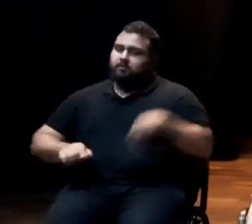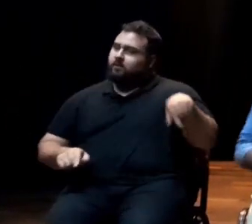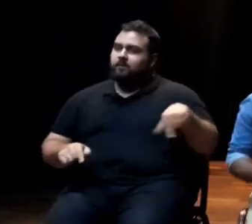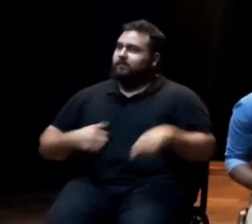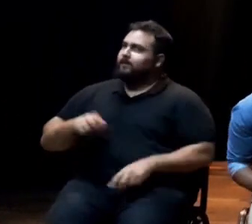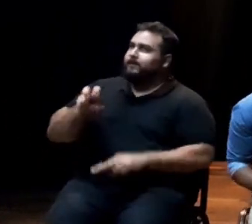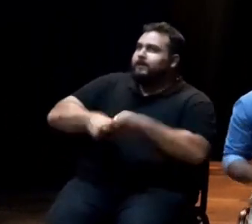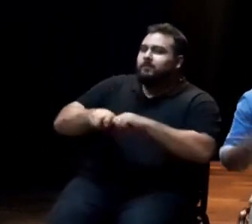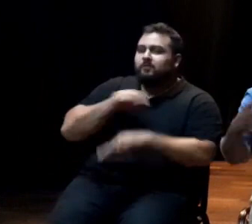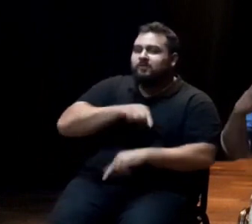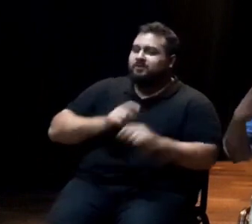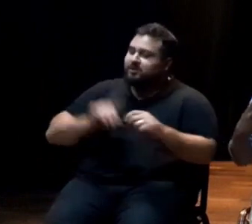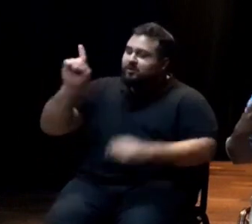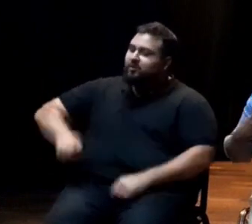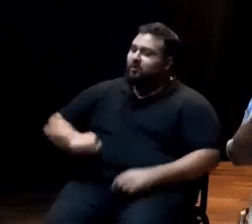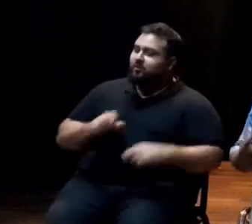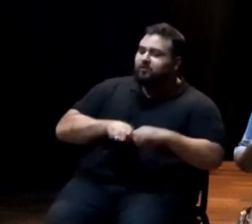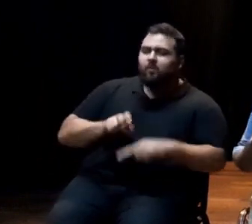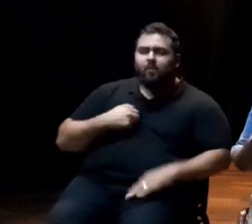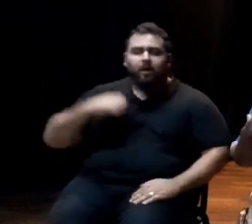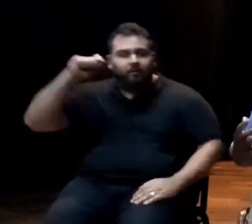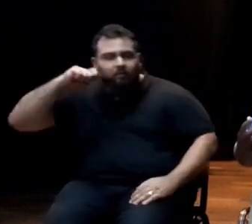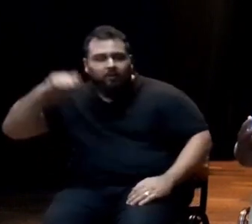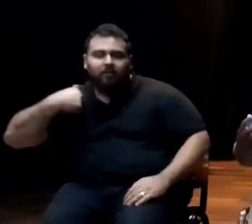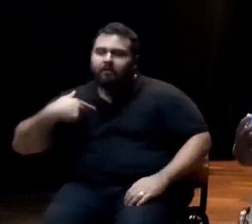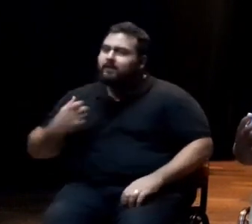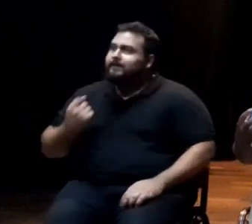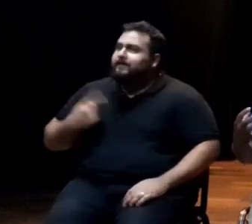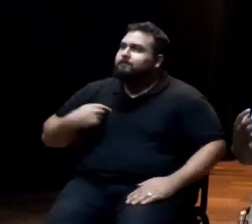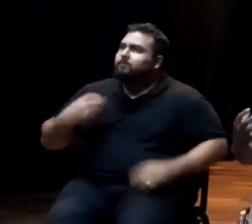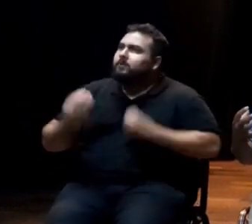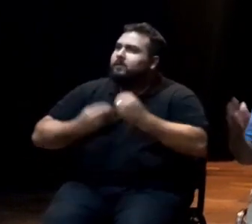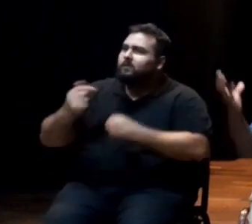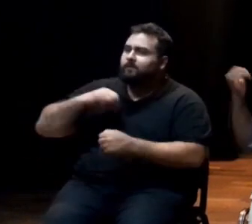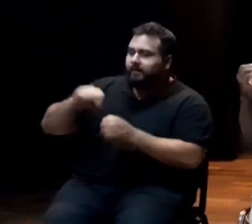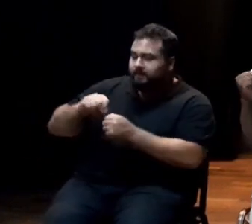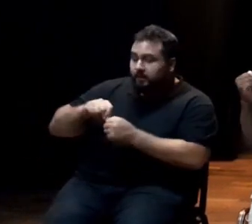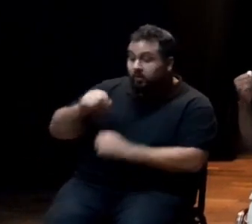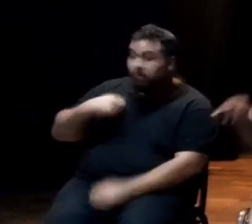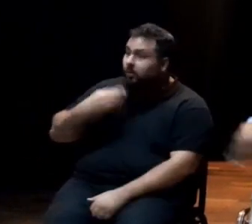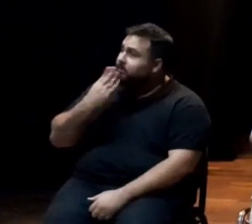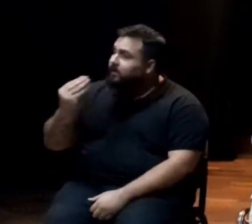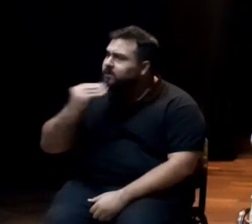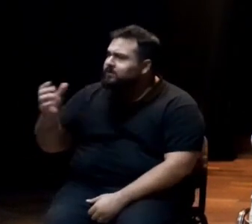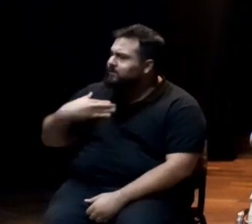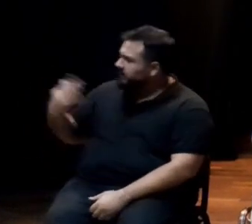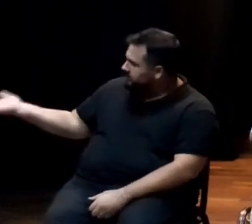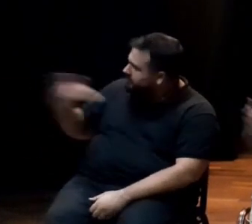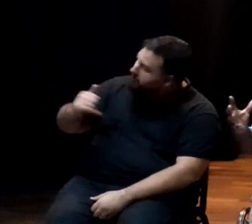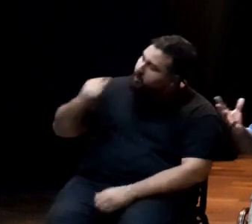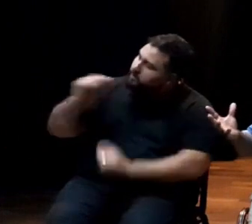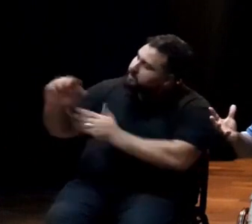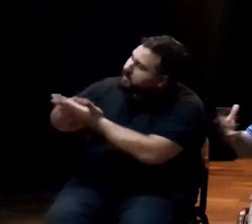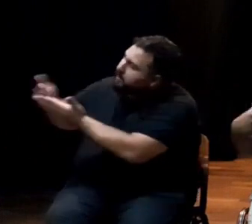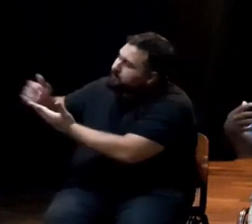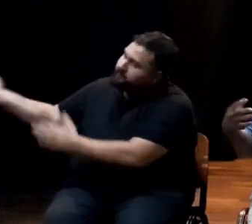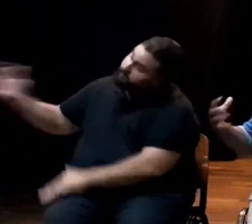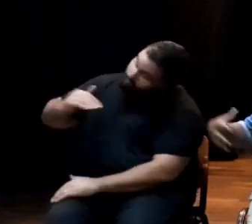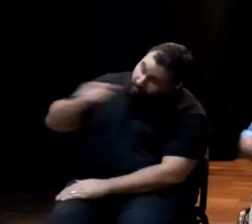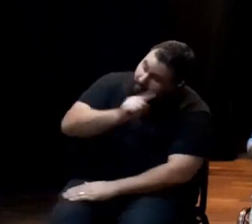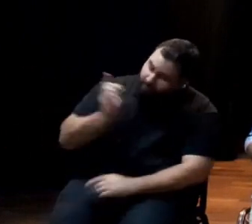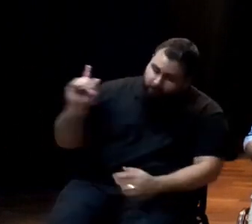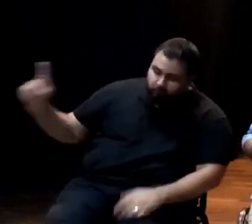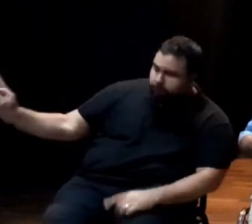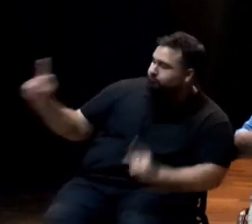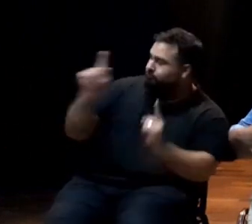com o diretor, com o ator e falar assim, cara, como é que a gente faz? Será que nessa cena o Don Quixote ele chama o intérprete para dentro do quadro? Não sei. Será que a gente